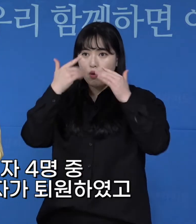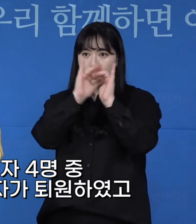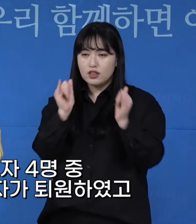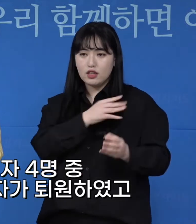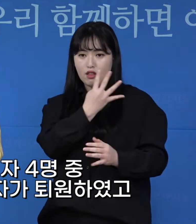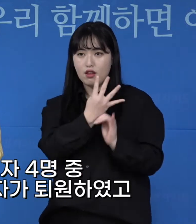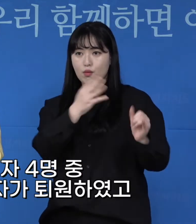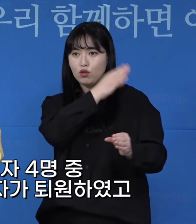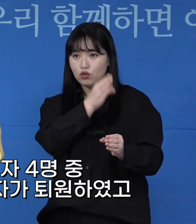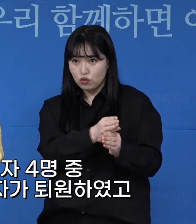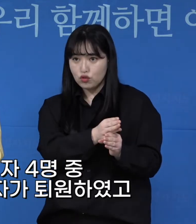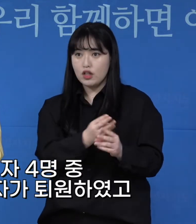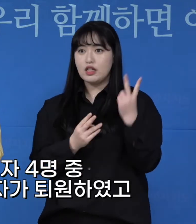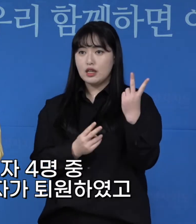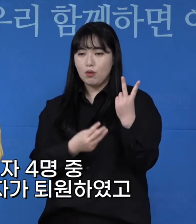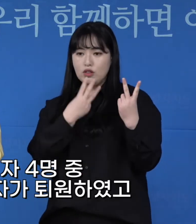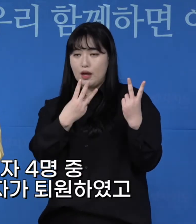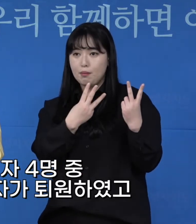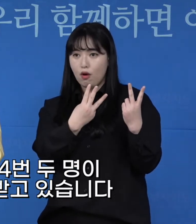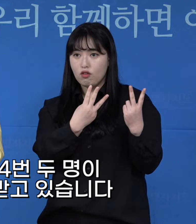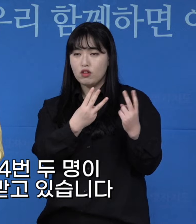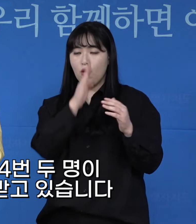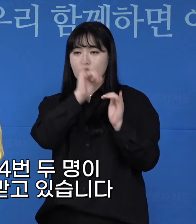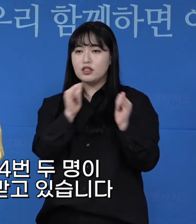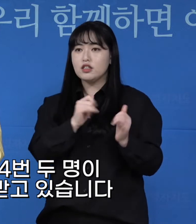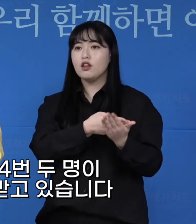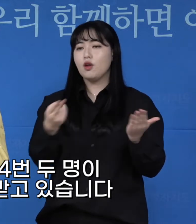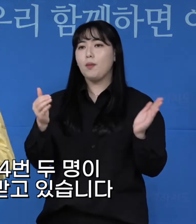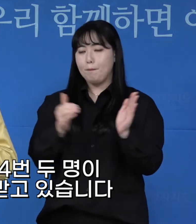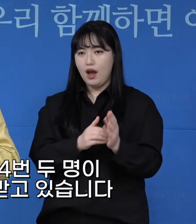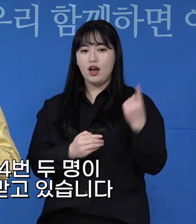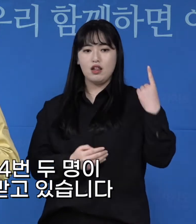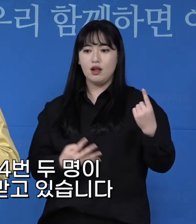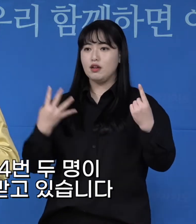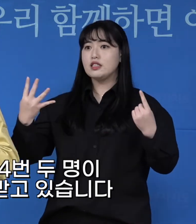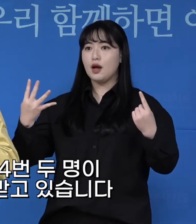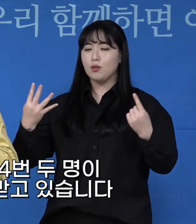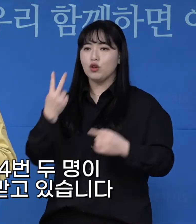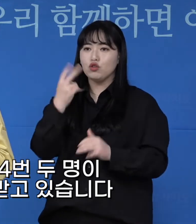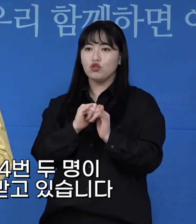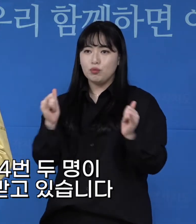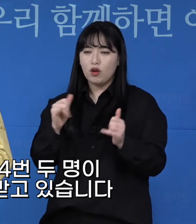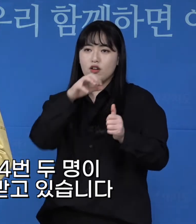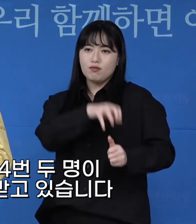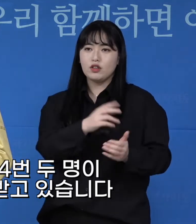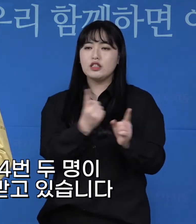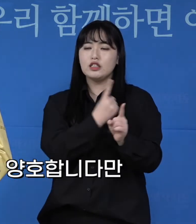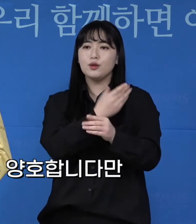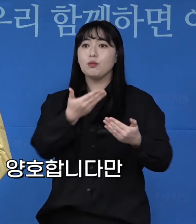중 2번, 3번 확진자가 퇴원하였고 현재 1번과 4번 2명이 격리치료를 받고